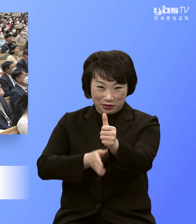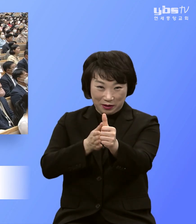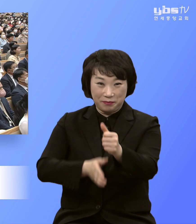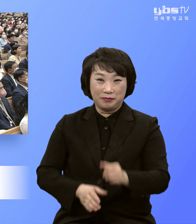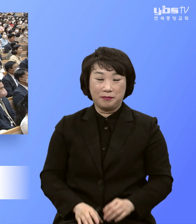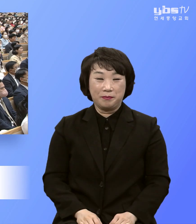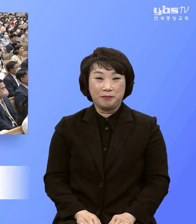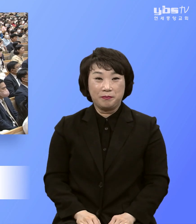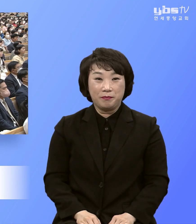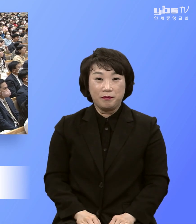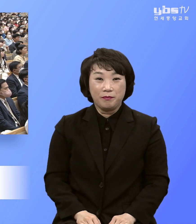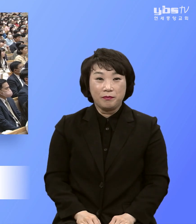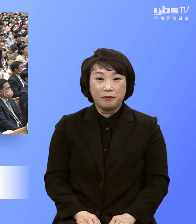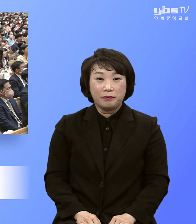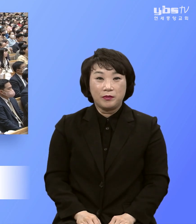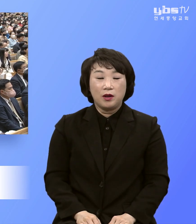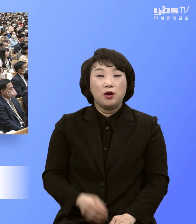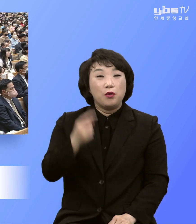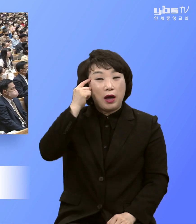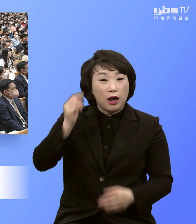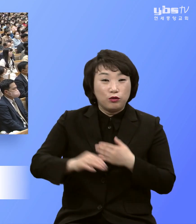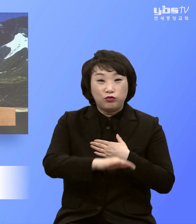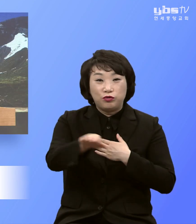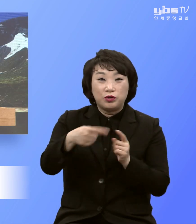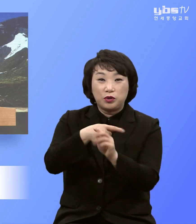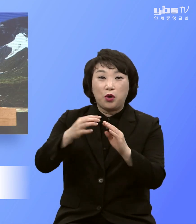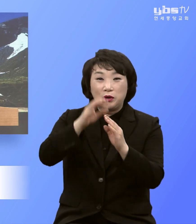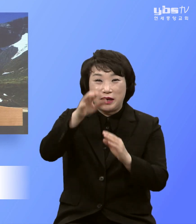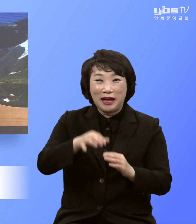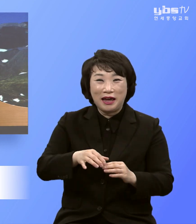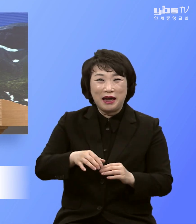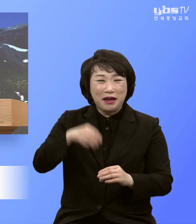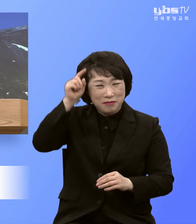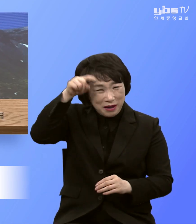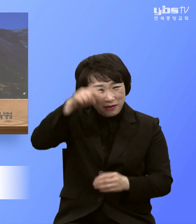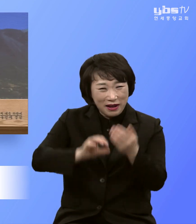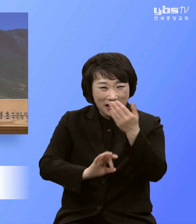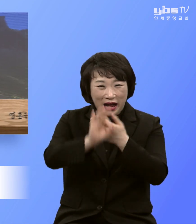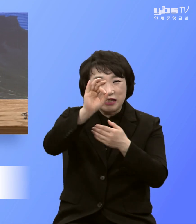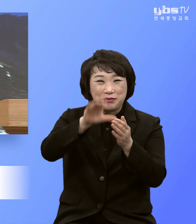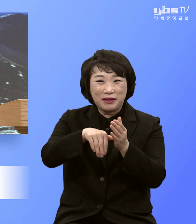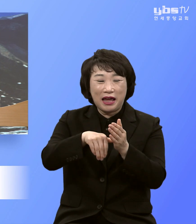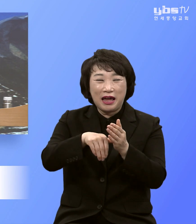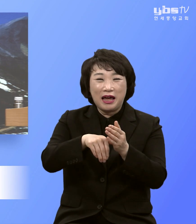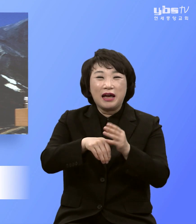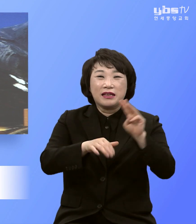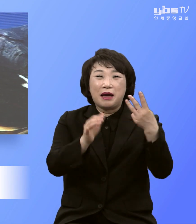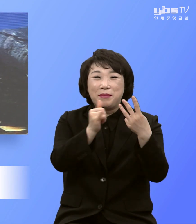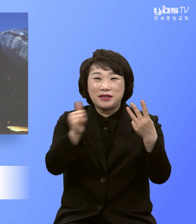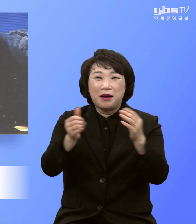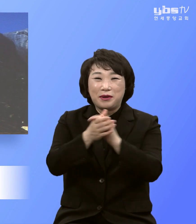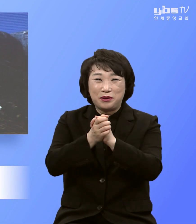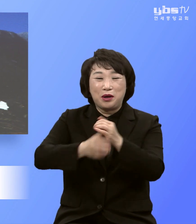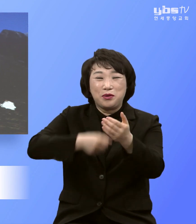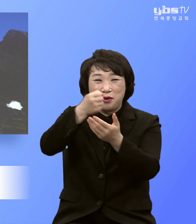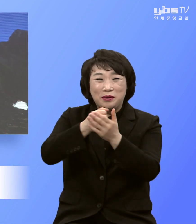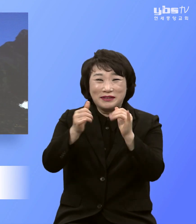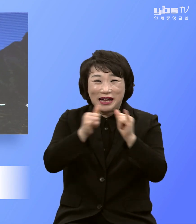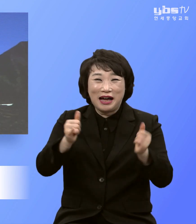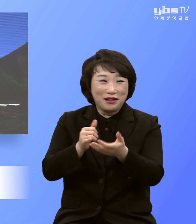축원합니다. 보세요. 왜 우리 교회에 300명 기도용사, 중부기도 사역자를 왜